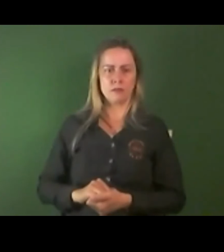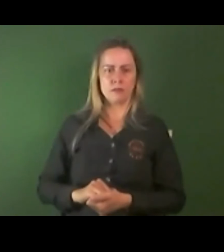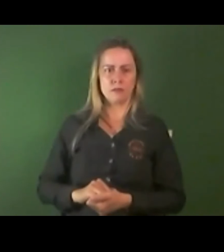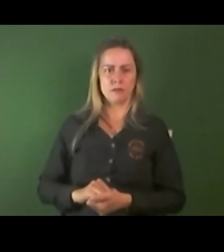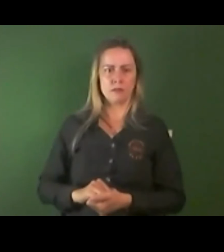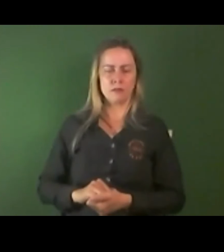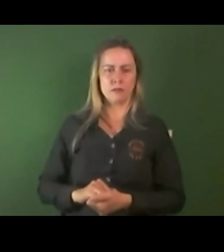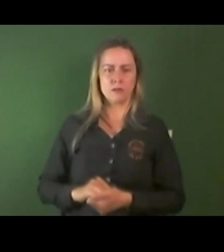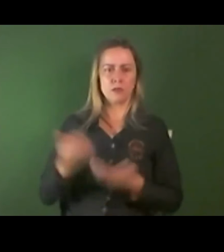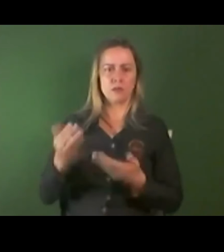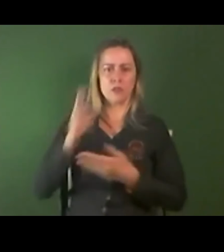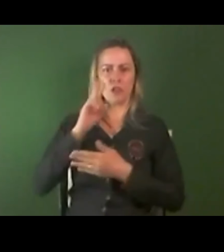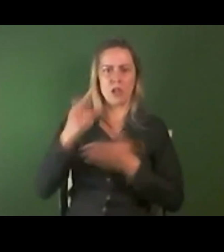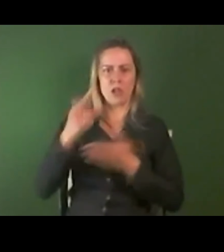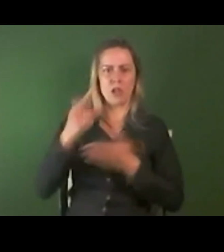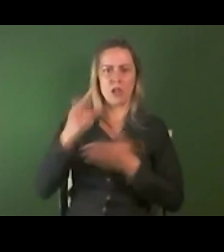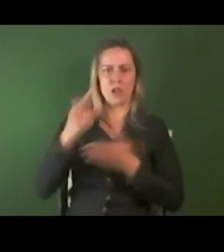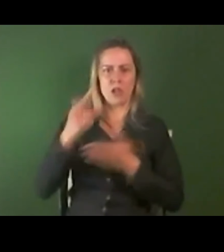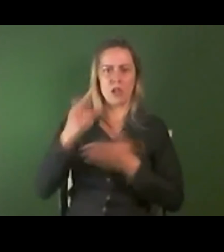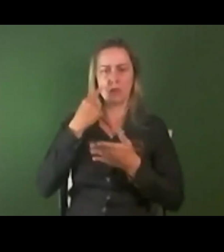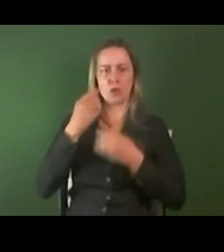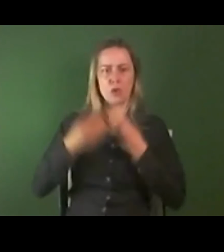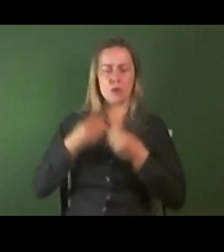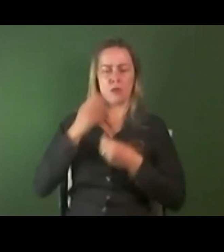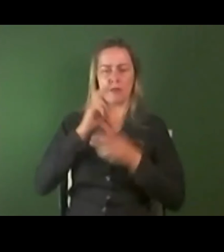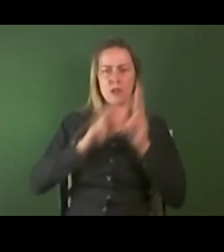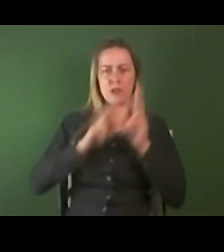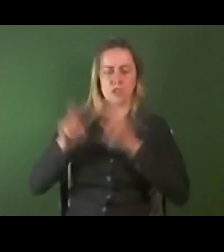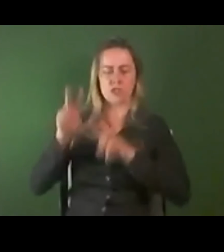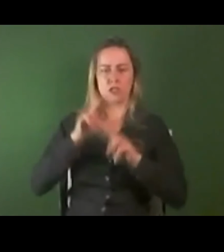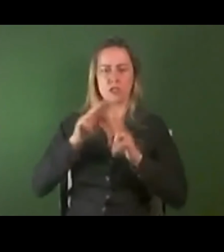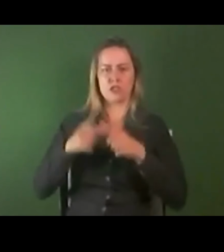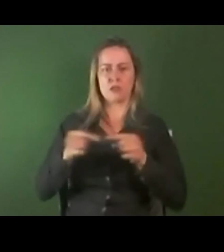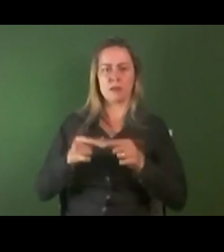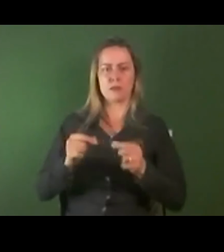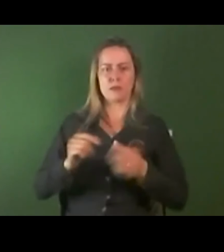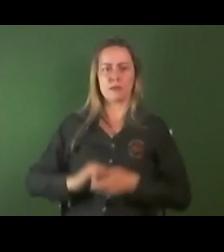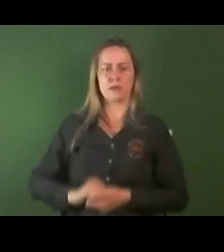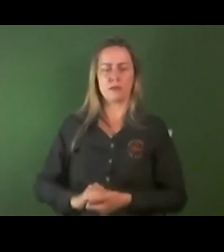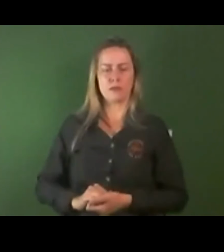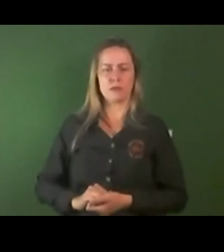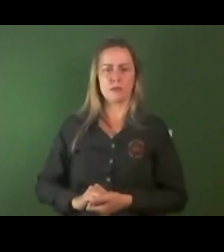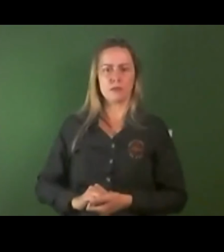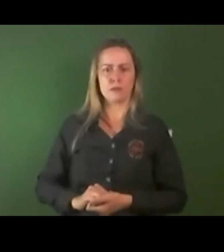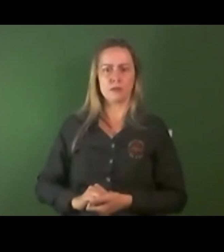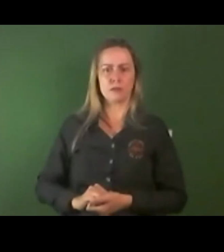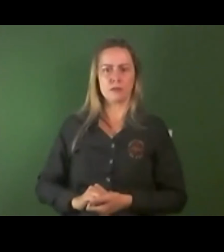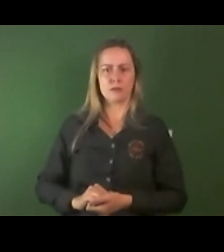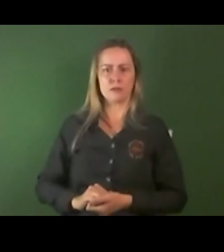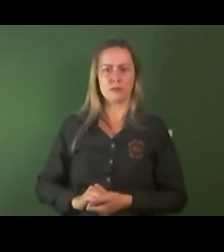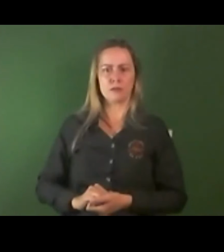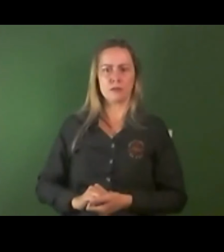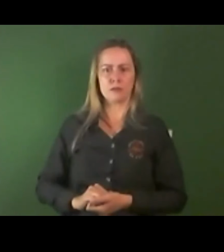o que esse cara está enxergando do Japão dessa época.